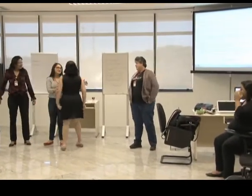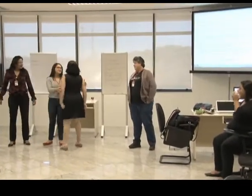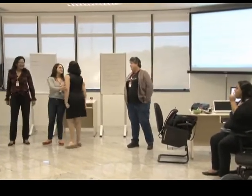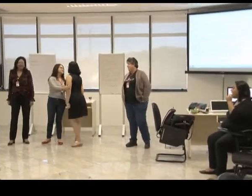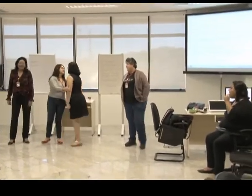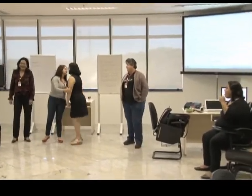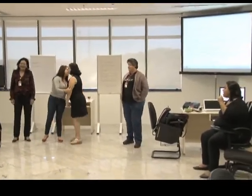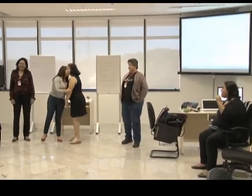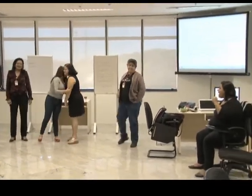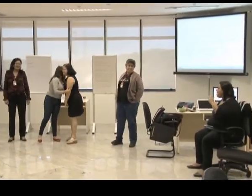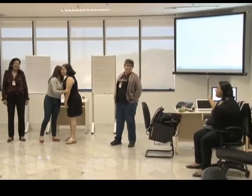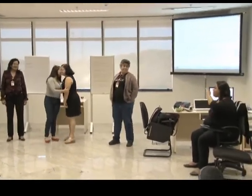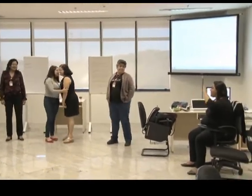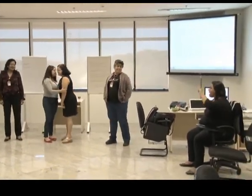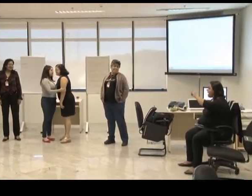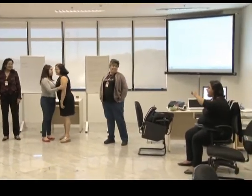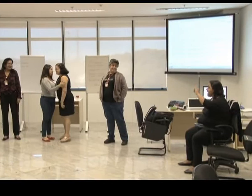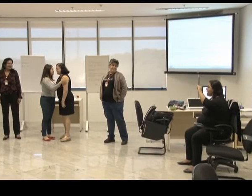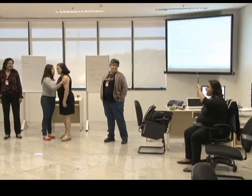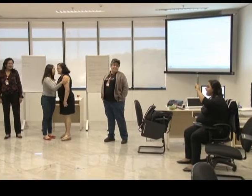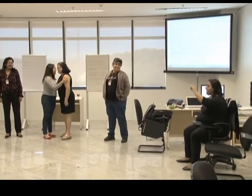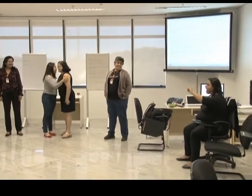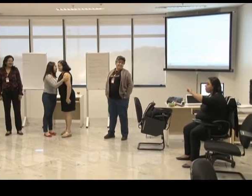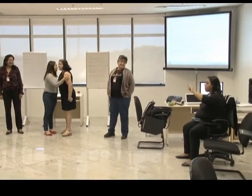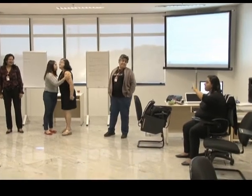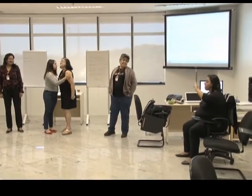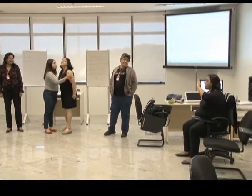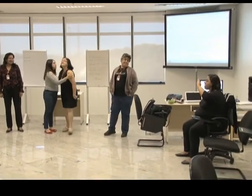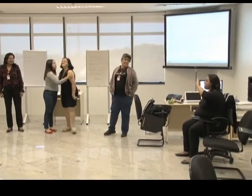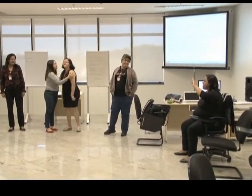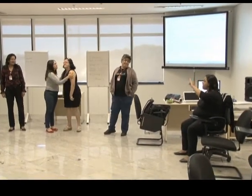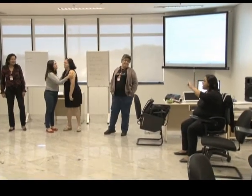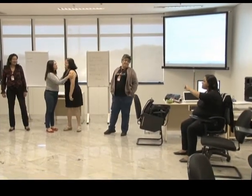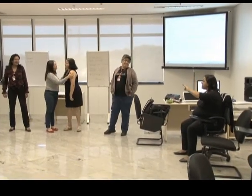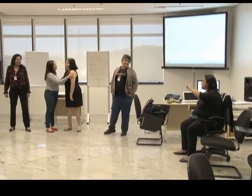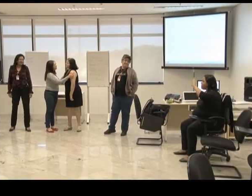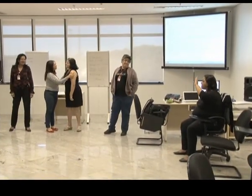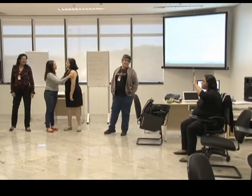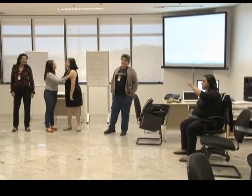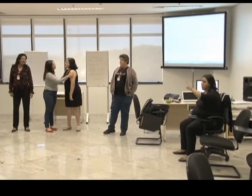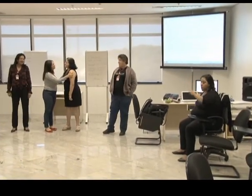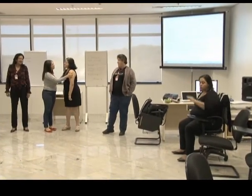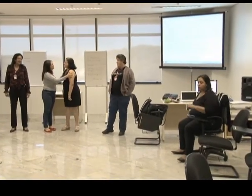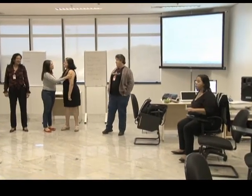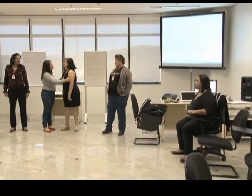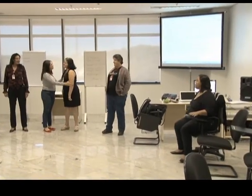Olha a ordem, hein? Lugar, época, quem participa, de quem que é o grupo. Vamos